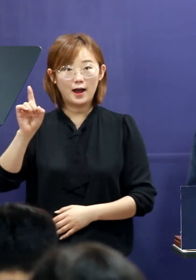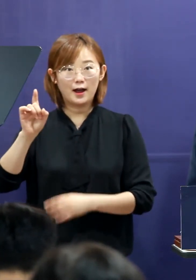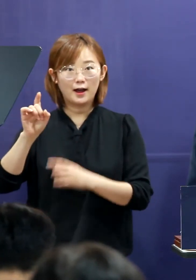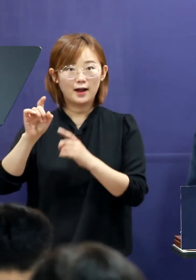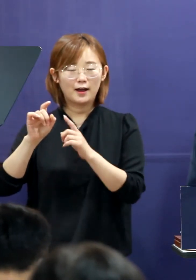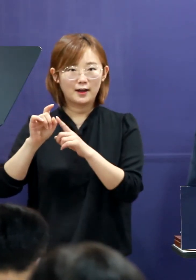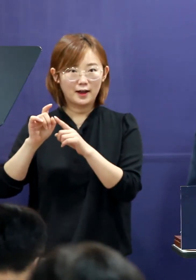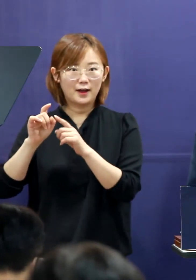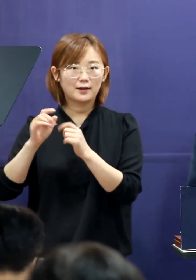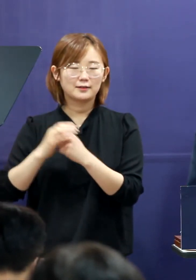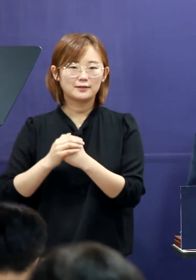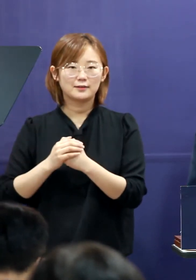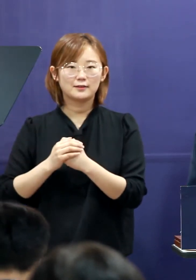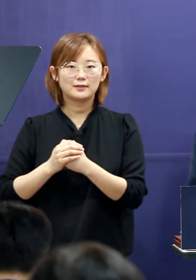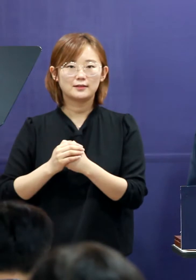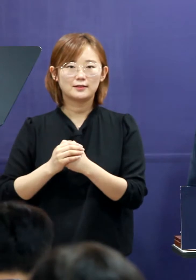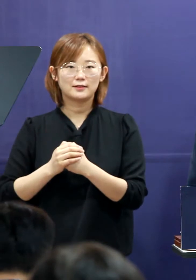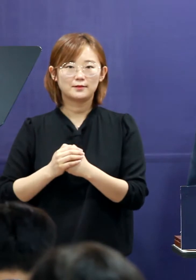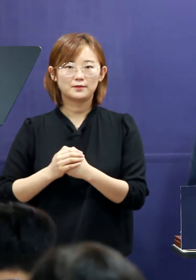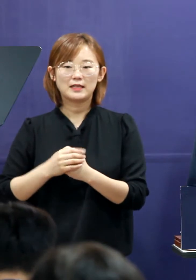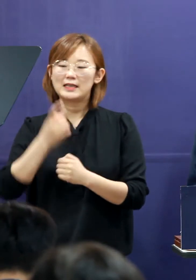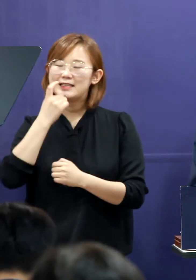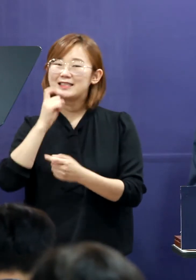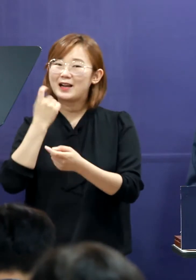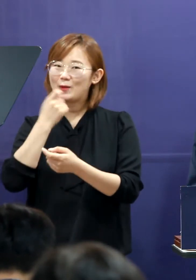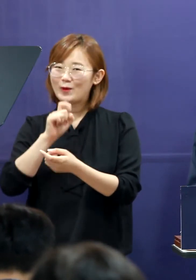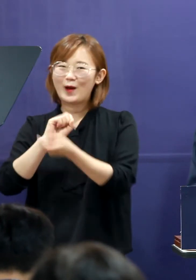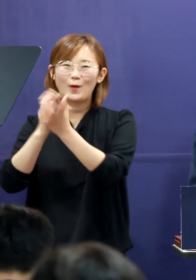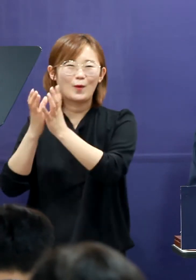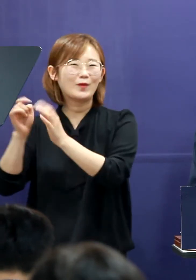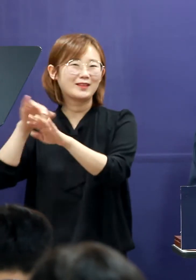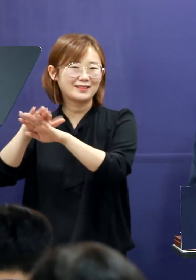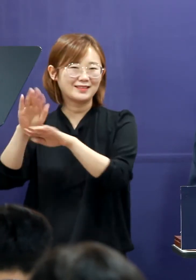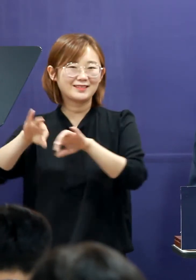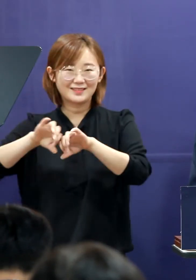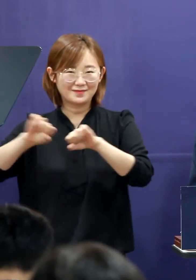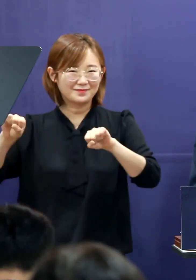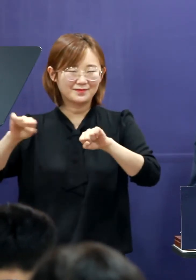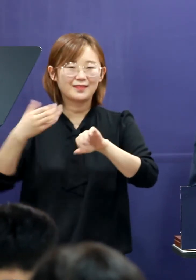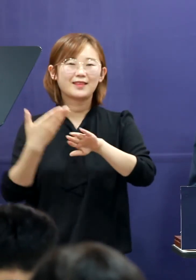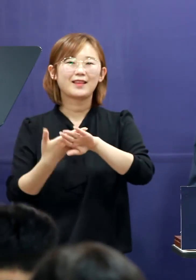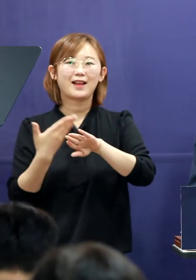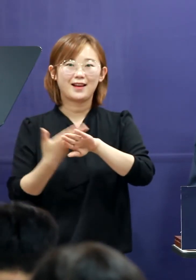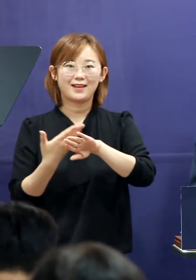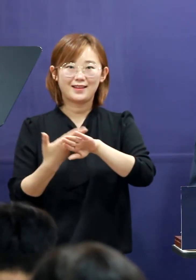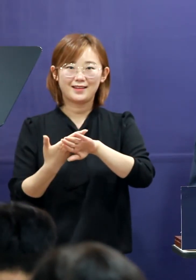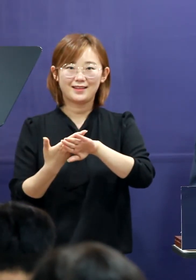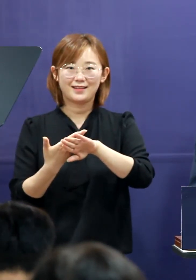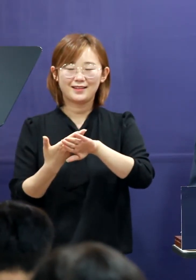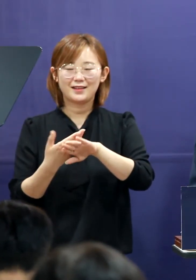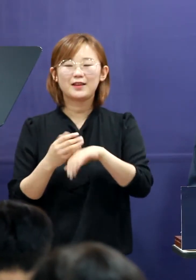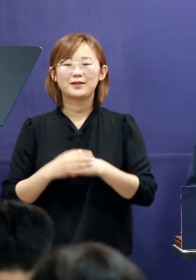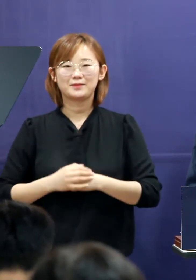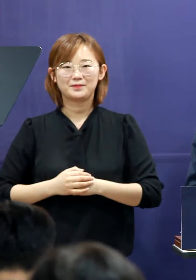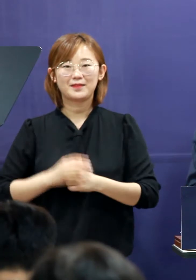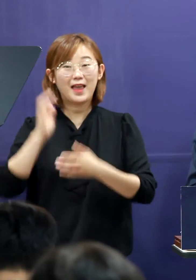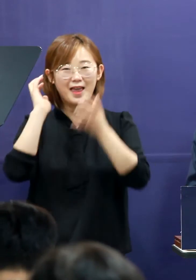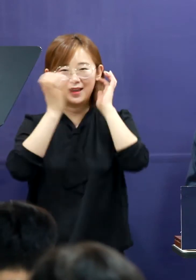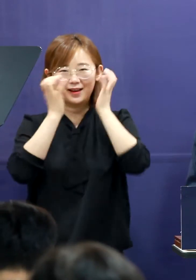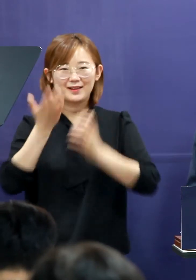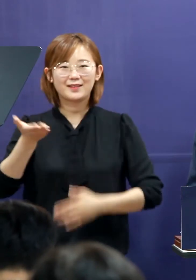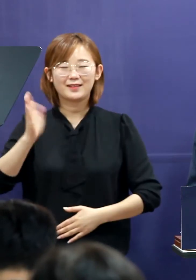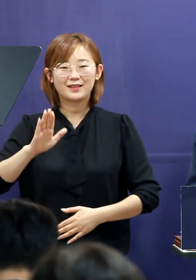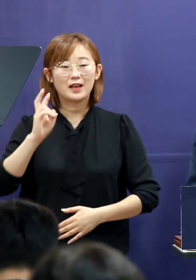흰색과 노란색 꽃이 피고 있습니다. 되게 이제 아카시 나무하고 아카시아 나무가 이렇게 혼용되는데